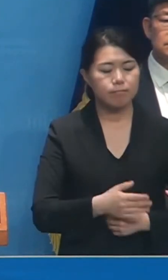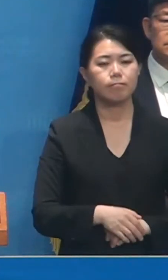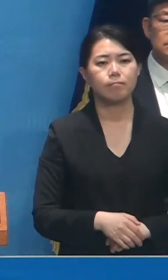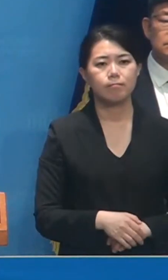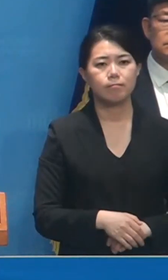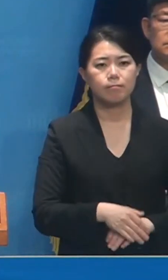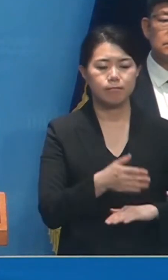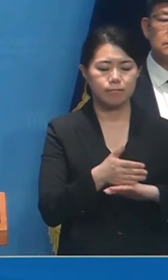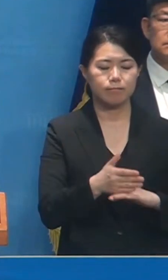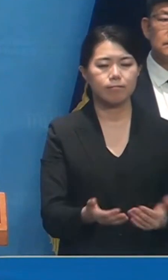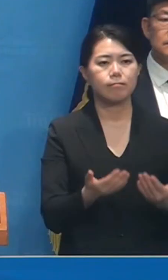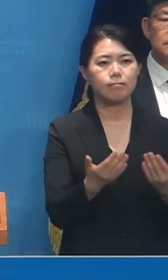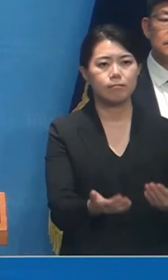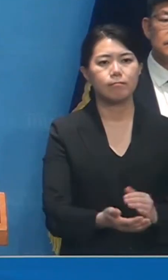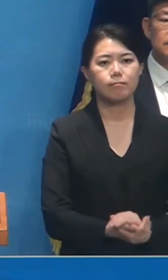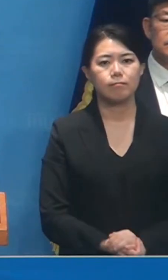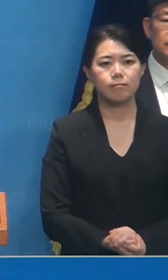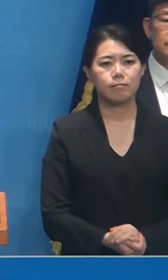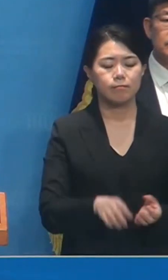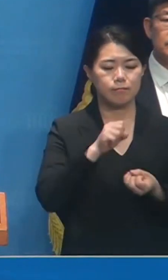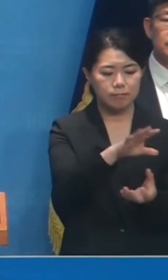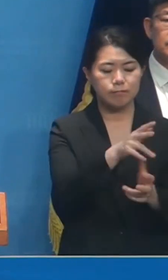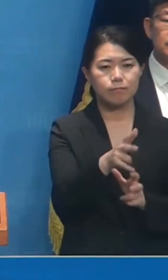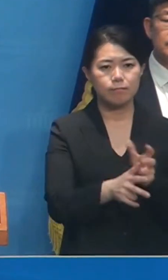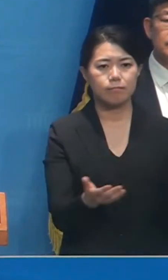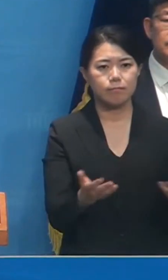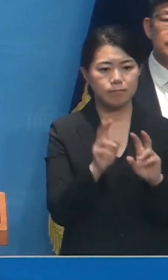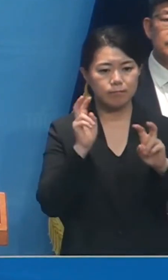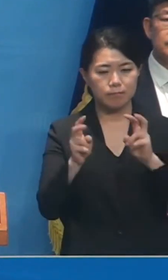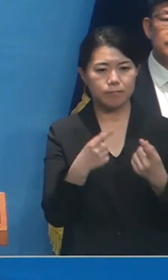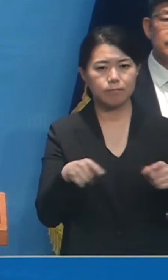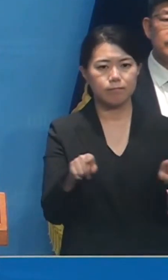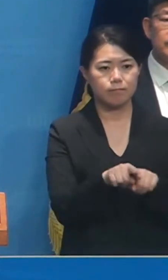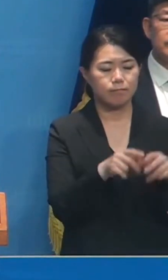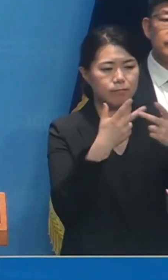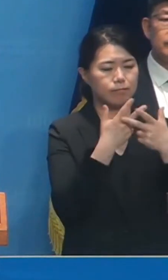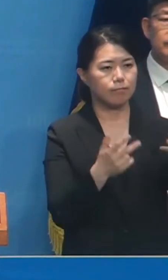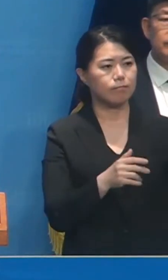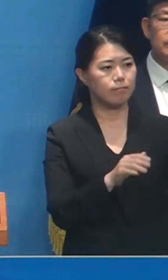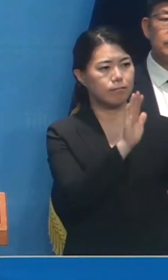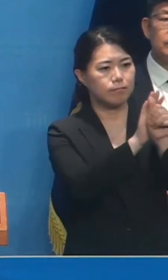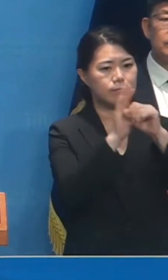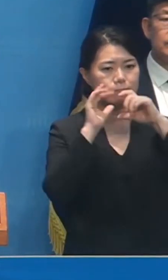분들께 감사를 드립니다. 택배산업 노사공동 이재명